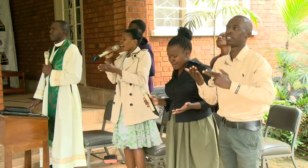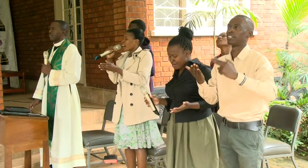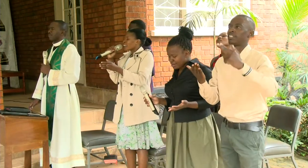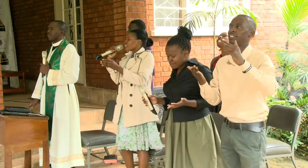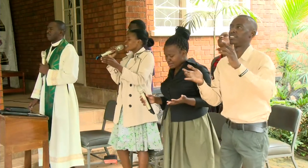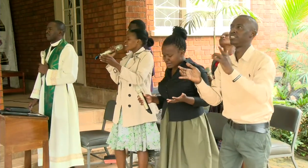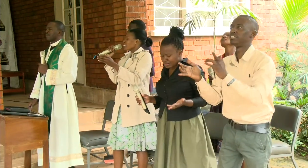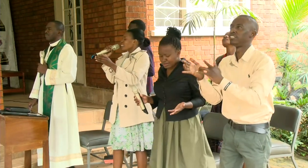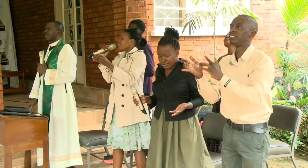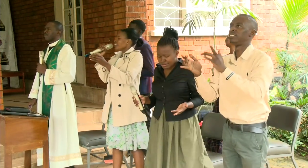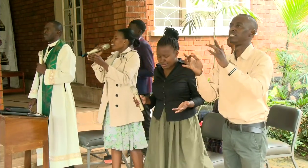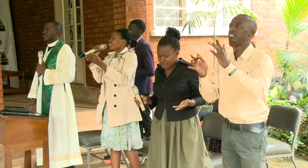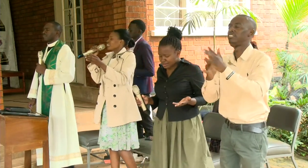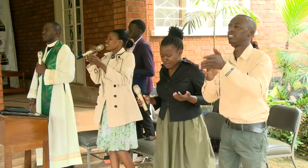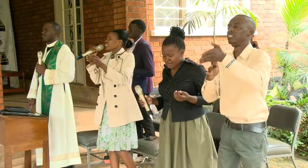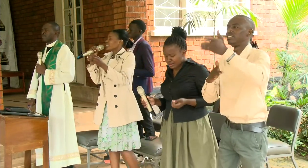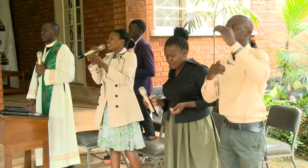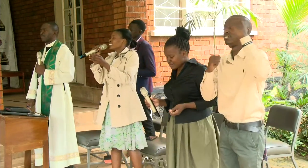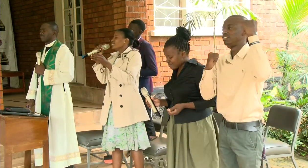owamanyi.